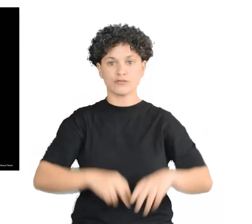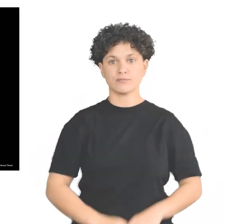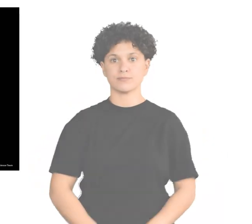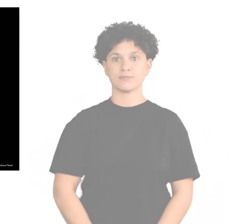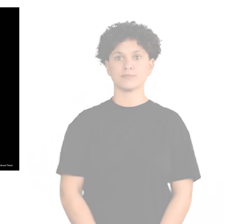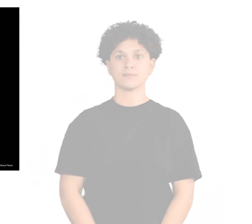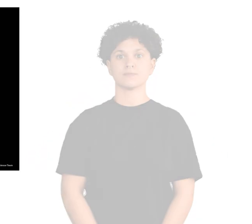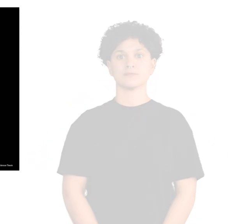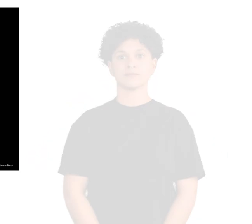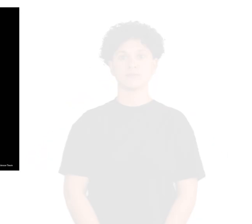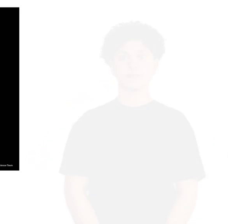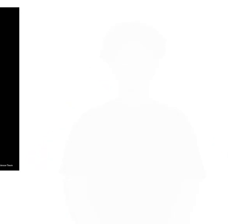¡Gracias! ¡Gracias!